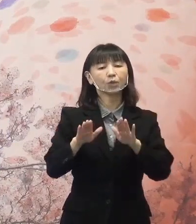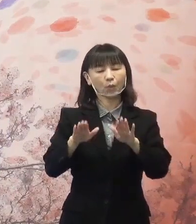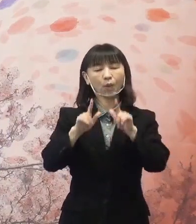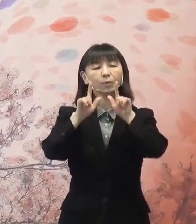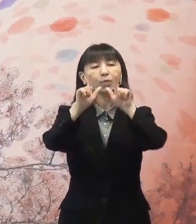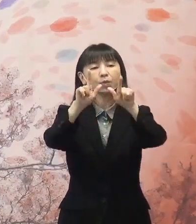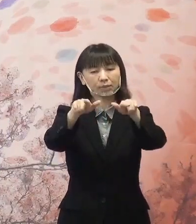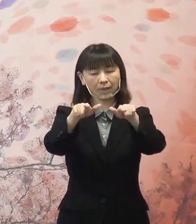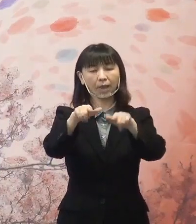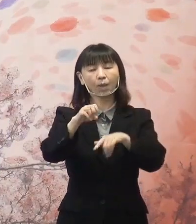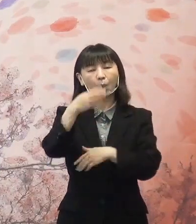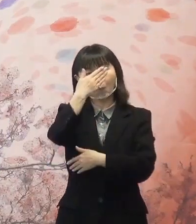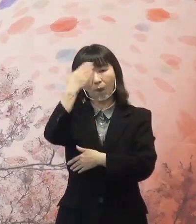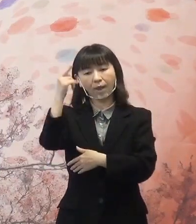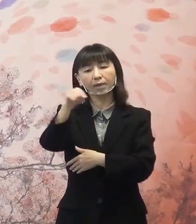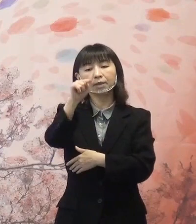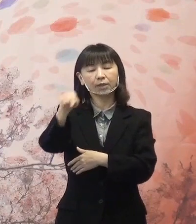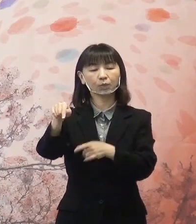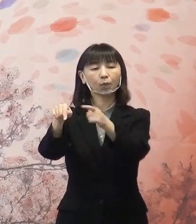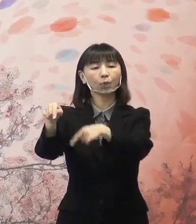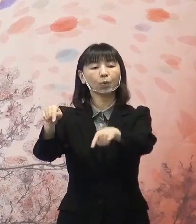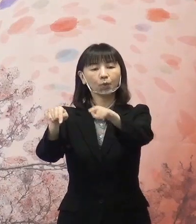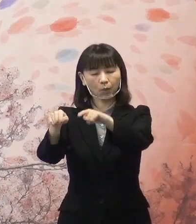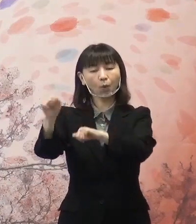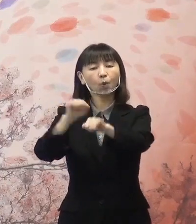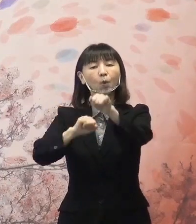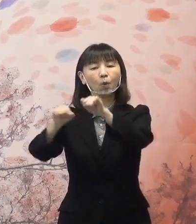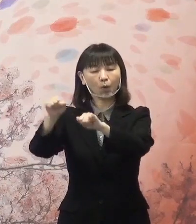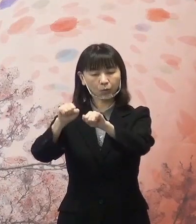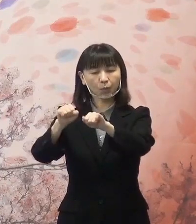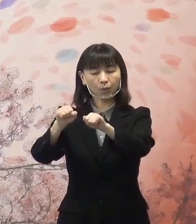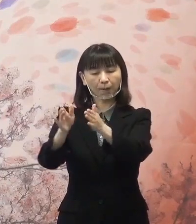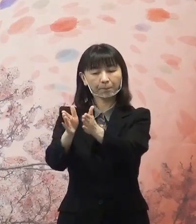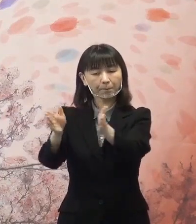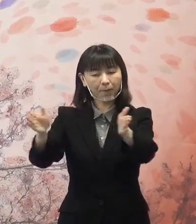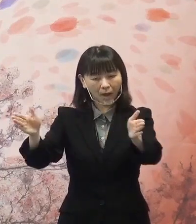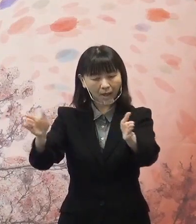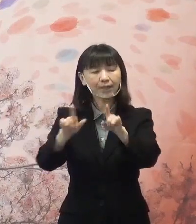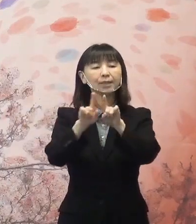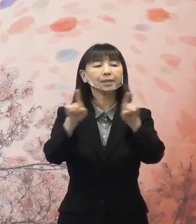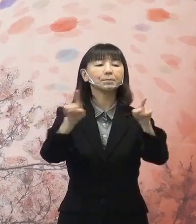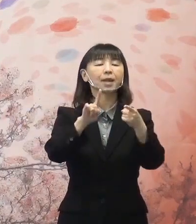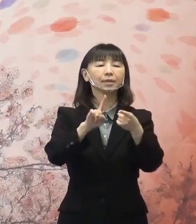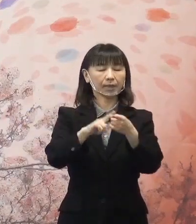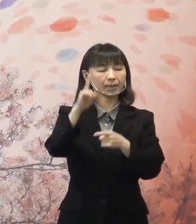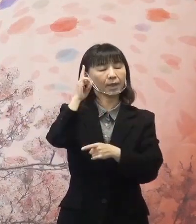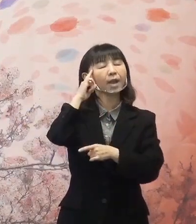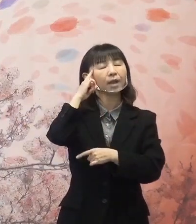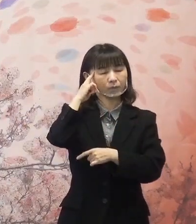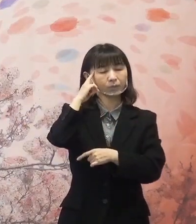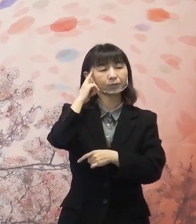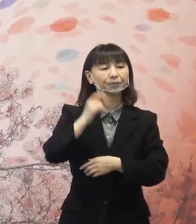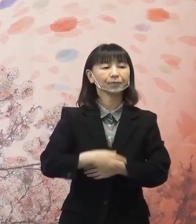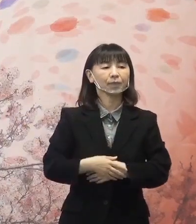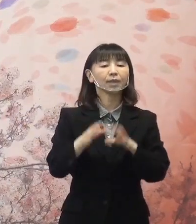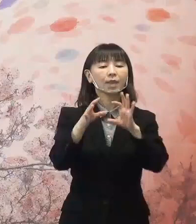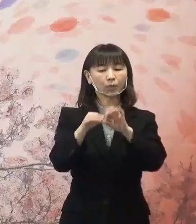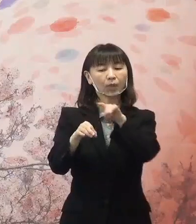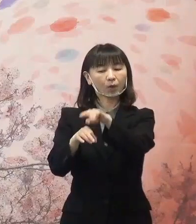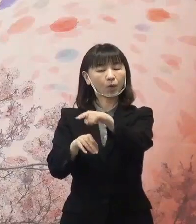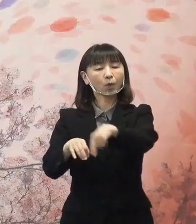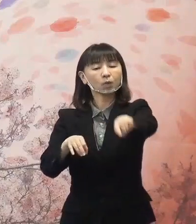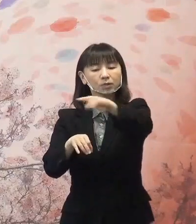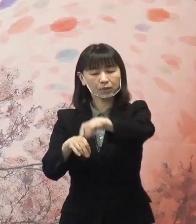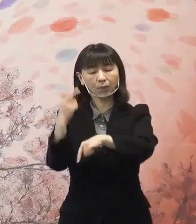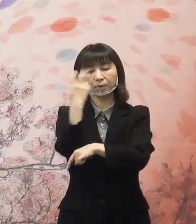表した中でもお若い方の方が行動履歴が比較的広くなるのが、これ一般的にですけどなりますので、そのような形で検査を確認